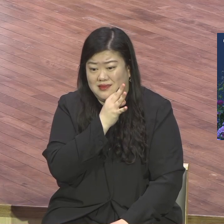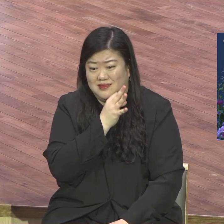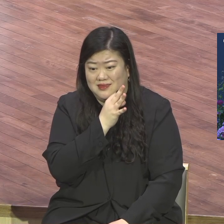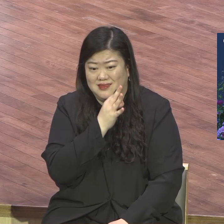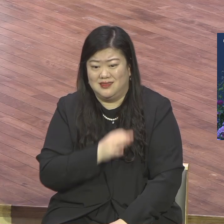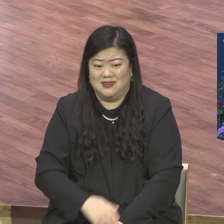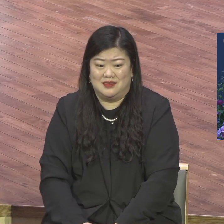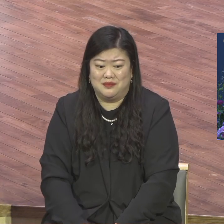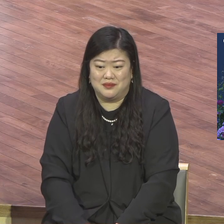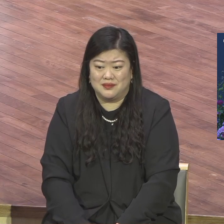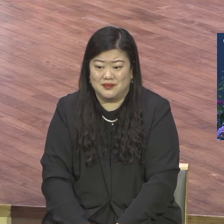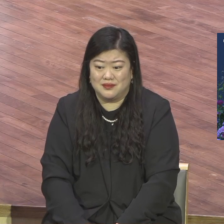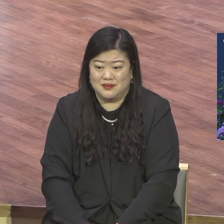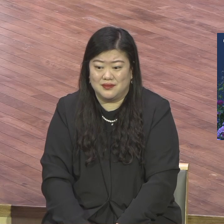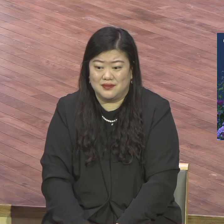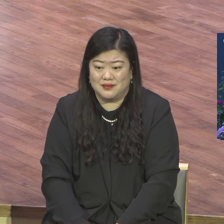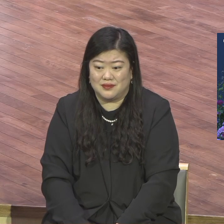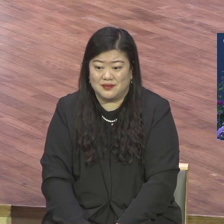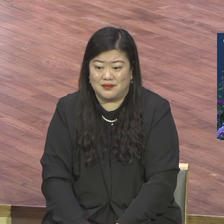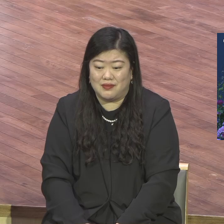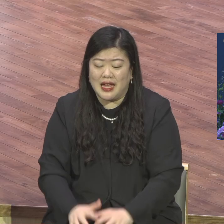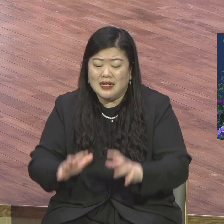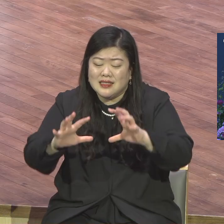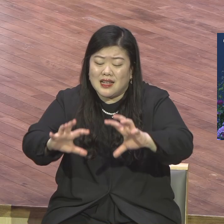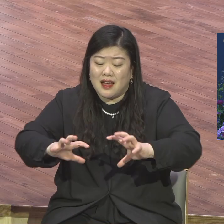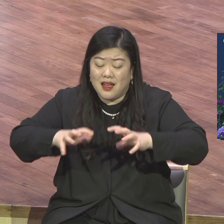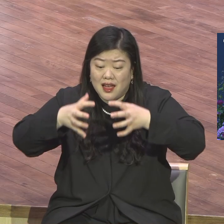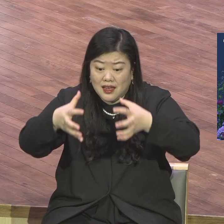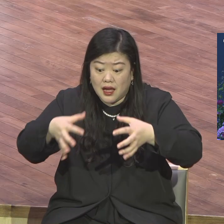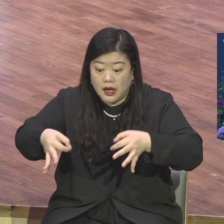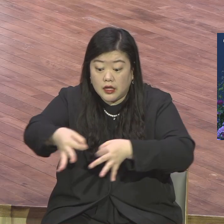우리나라가 세계경제대국 10위예요.